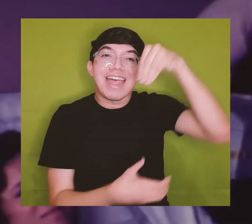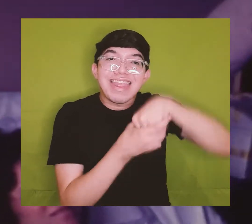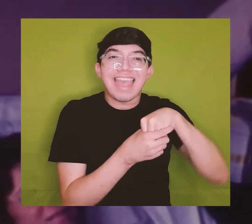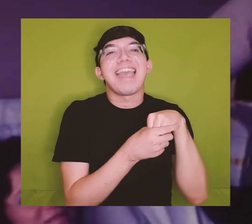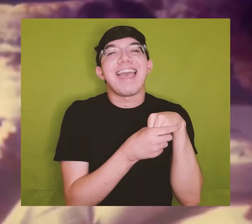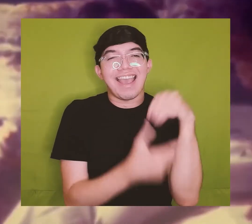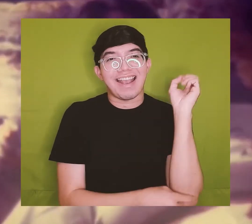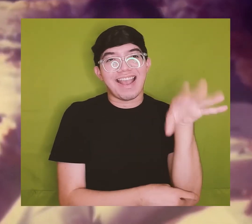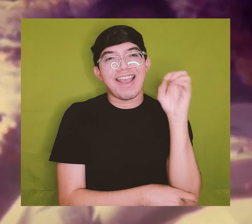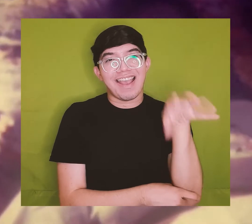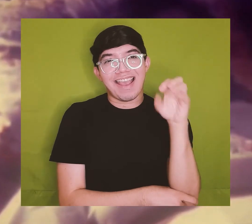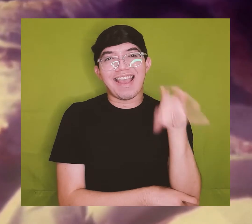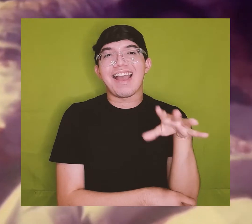assim.